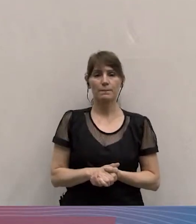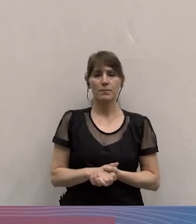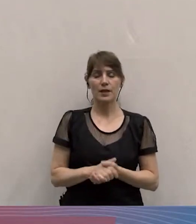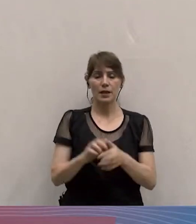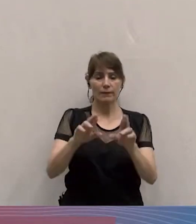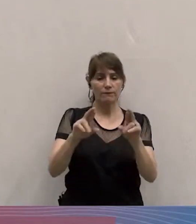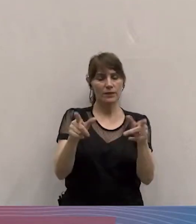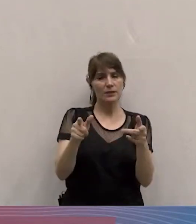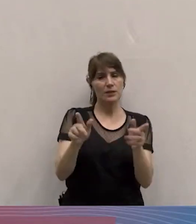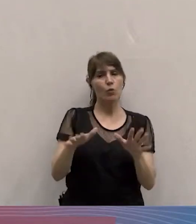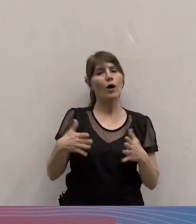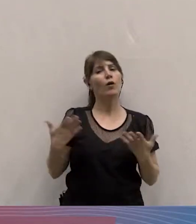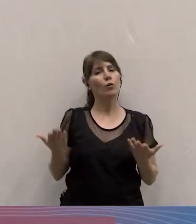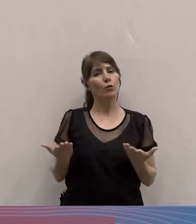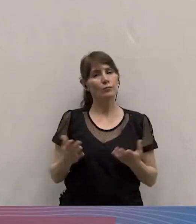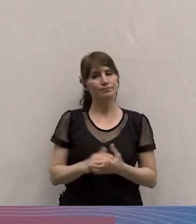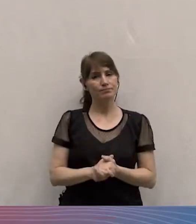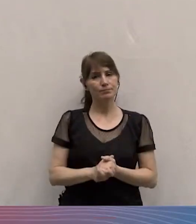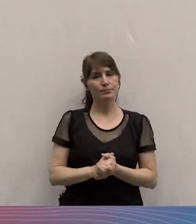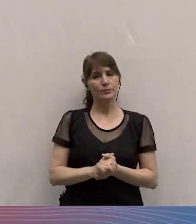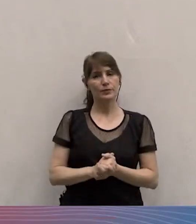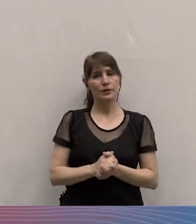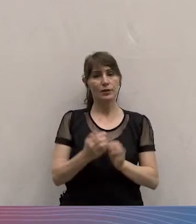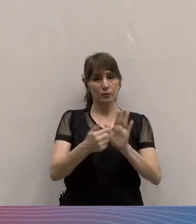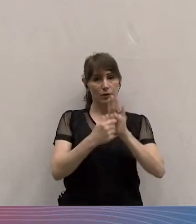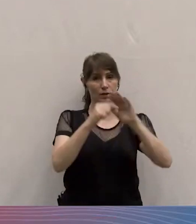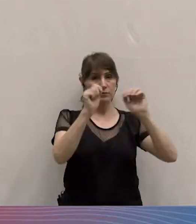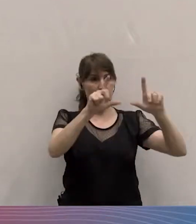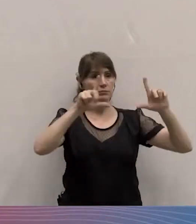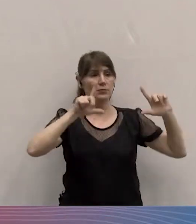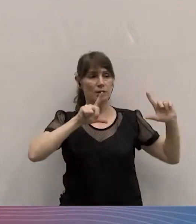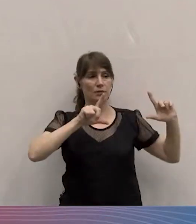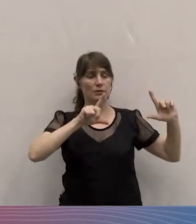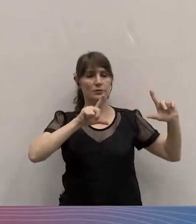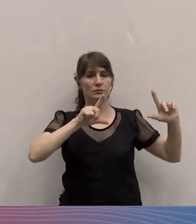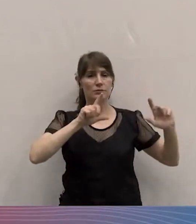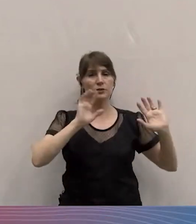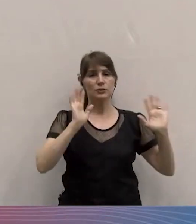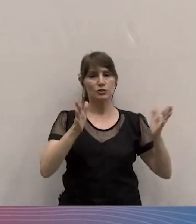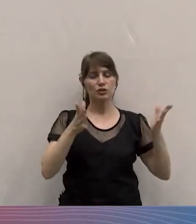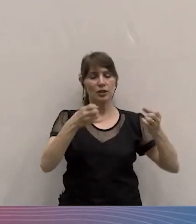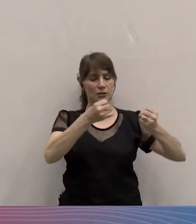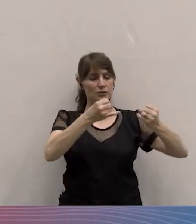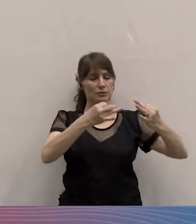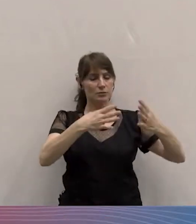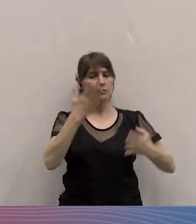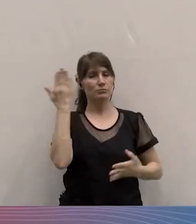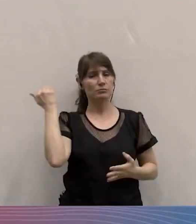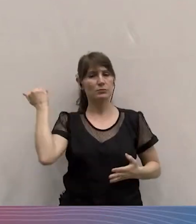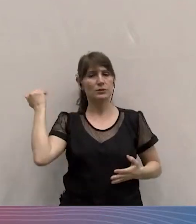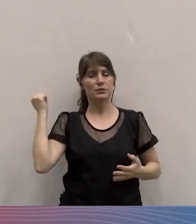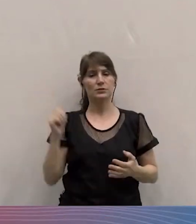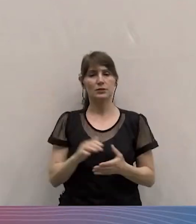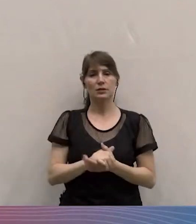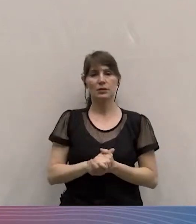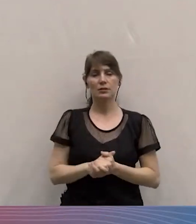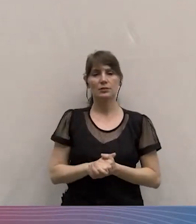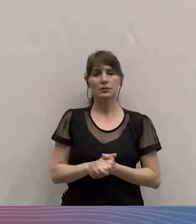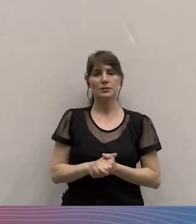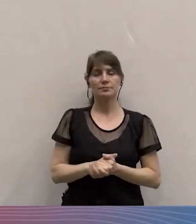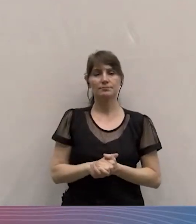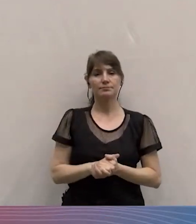a diferença? Eu vou pedir para projetar aqui a ilustração. Eu já falei isso no passado.